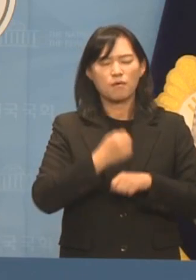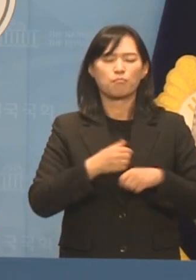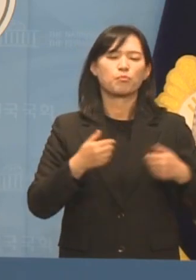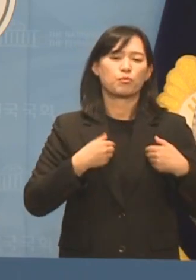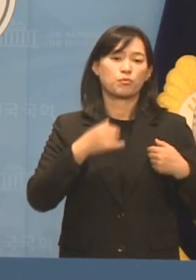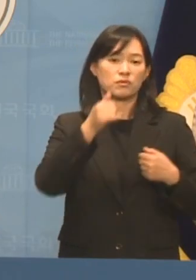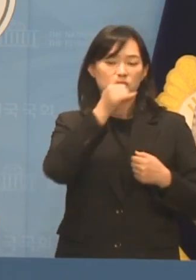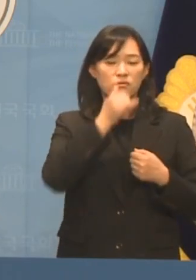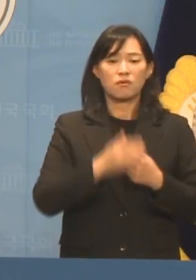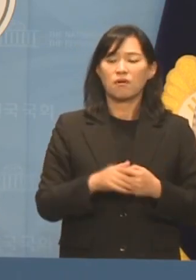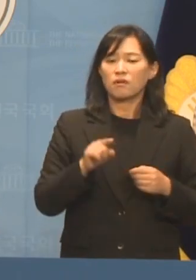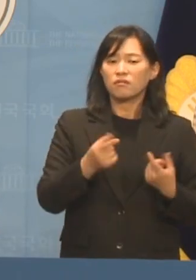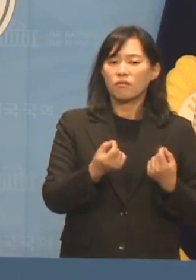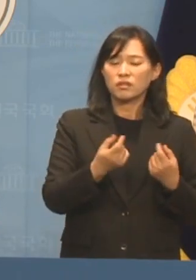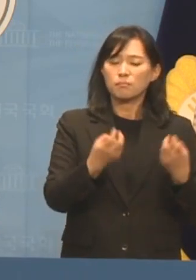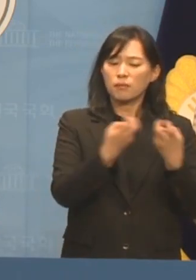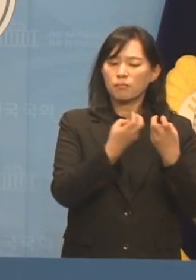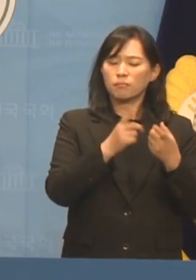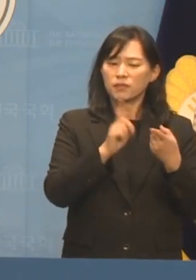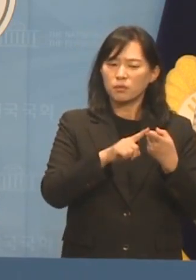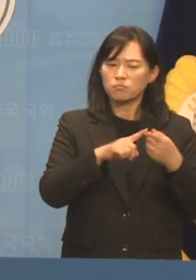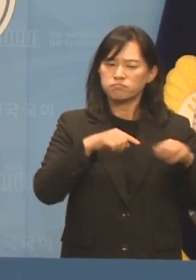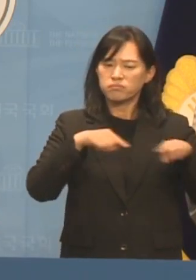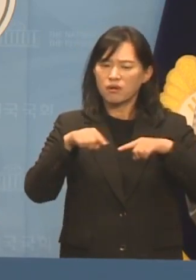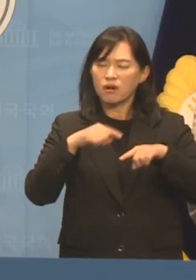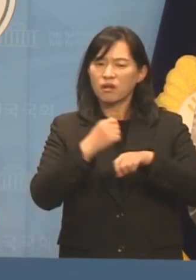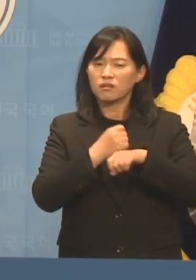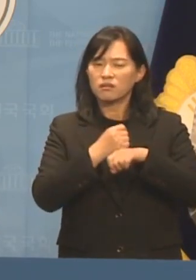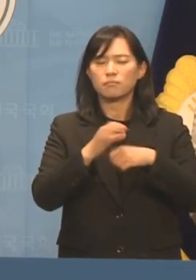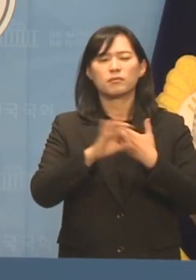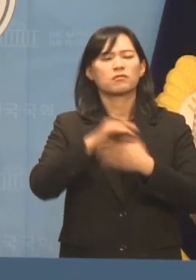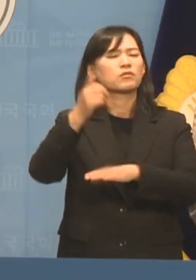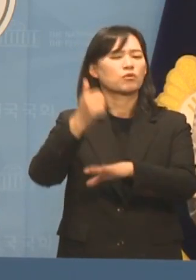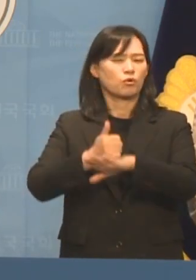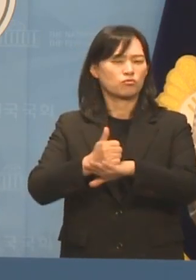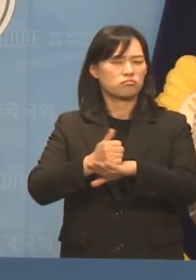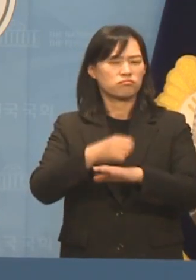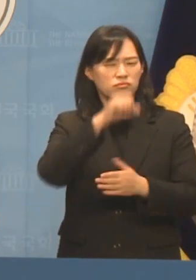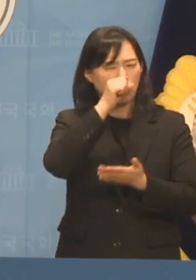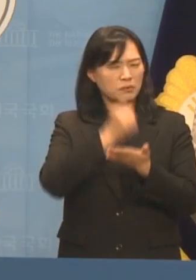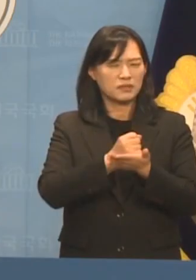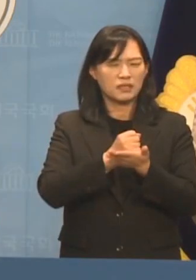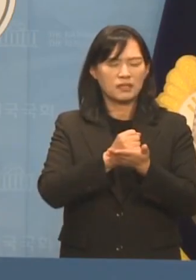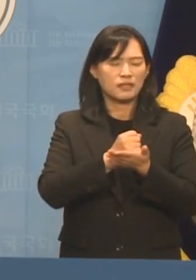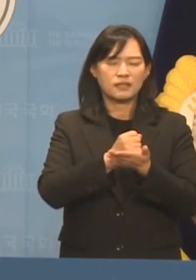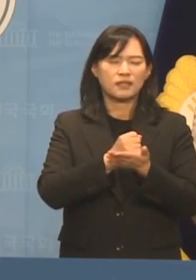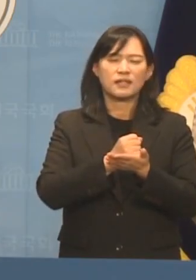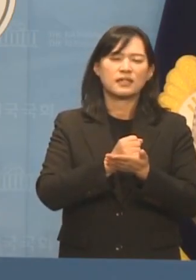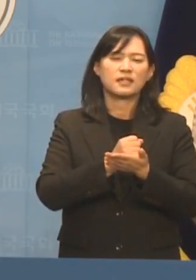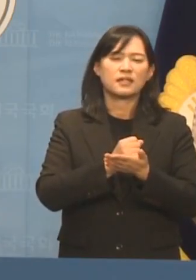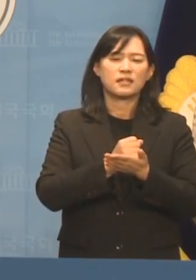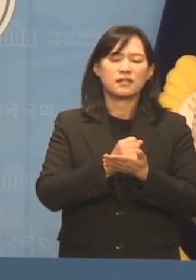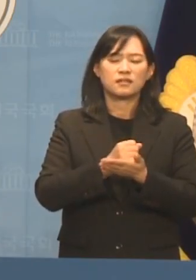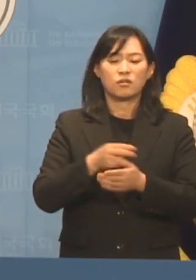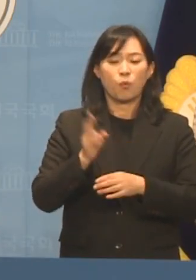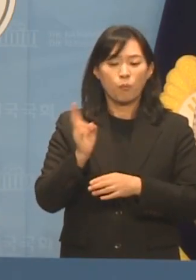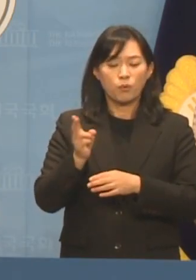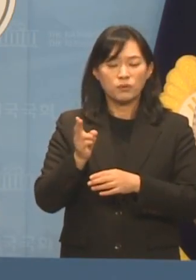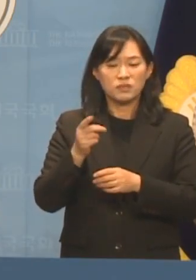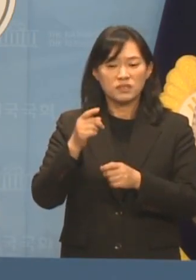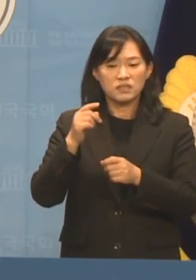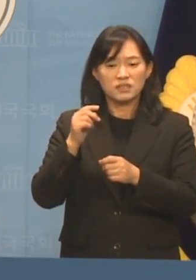이런 방식으로 그 영업을 했다 그러게 되면 결국은 이건 정상적으로 홈플러스를 영업하는 데 목적이